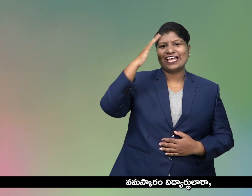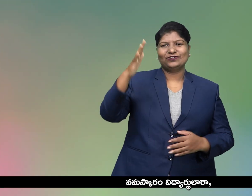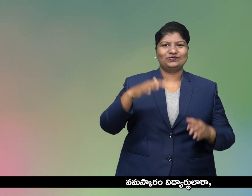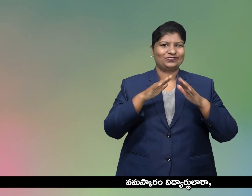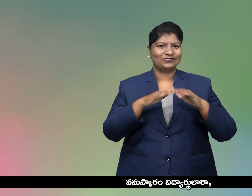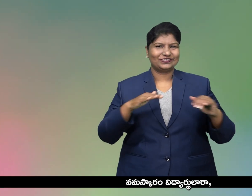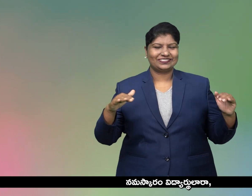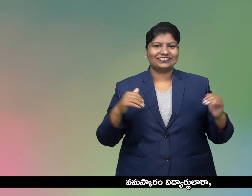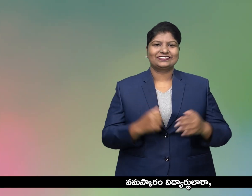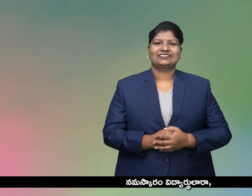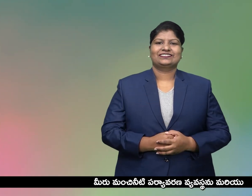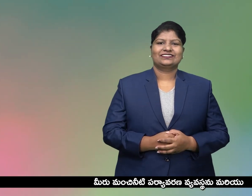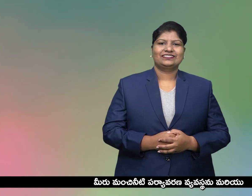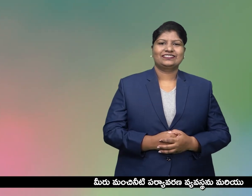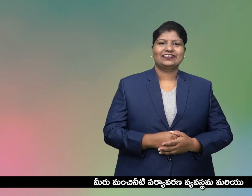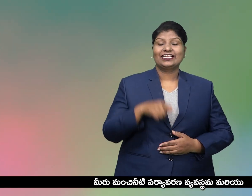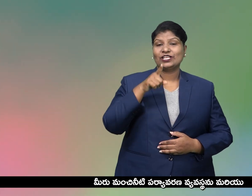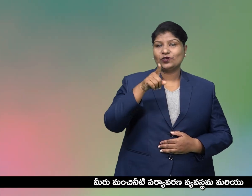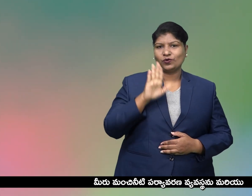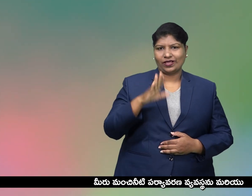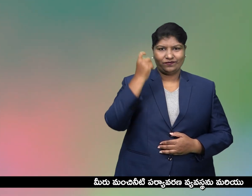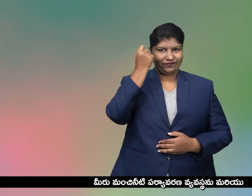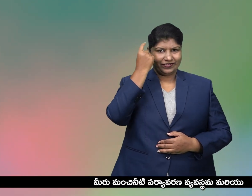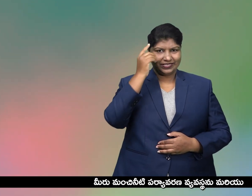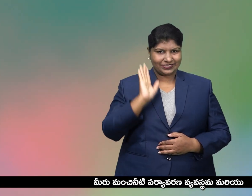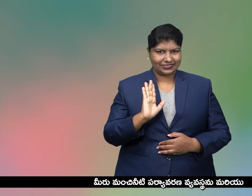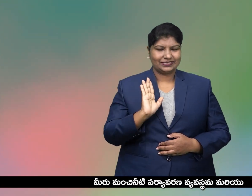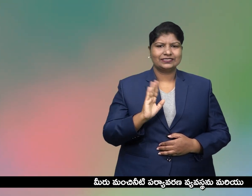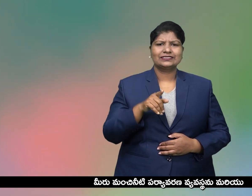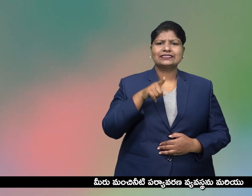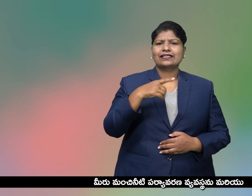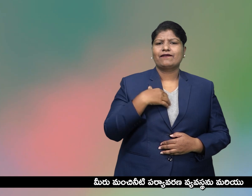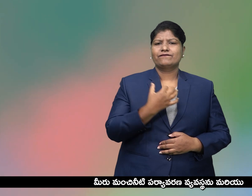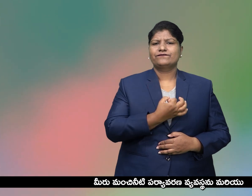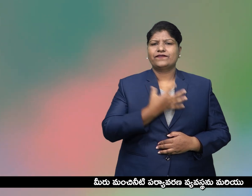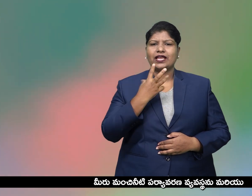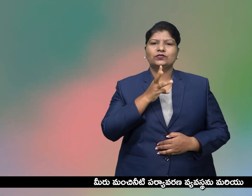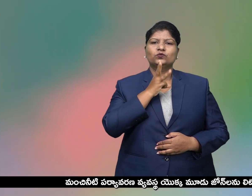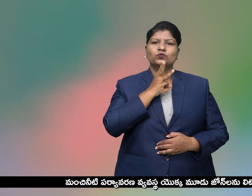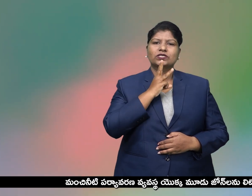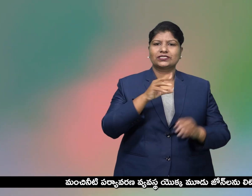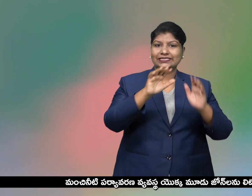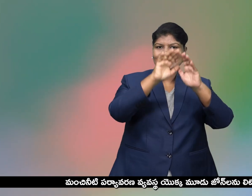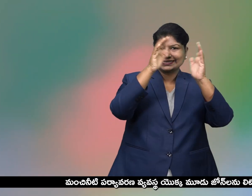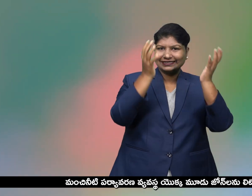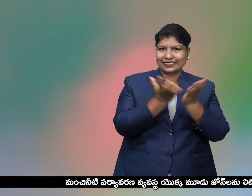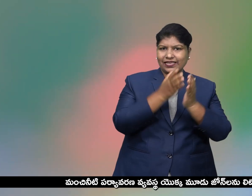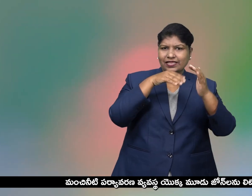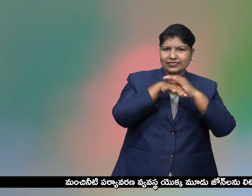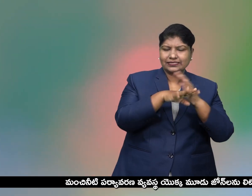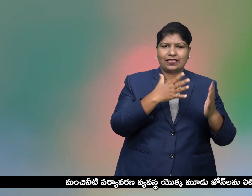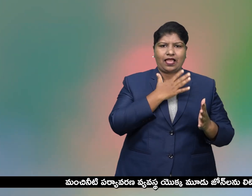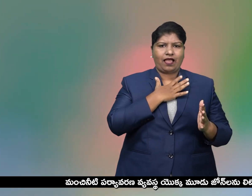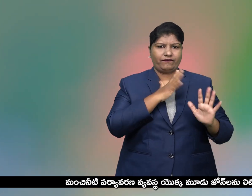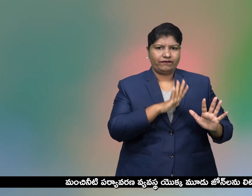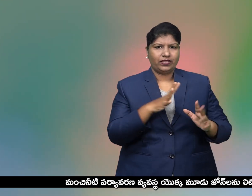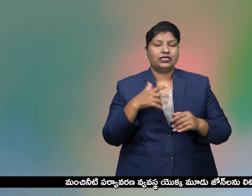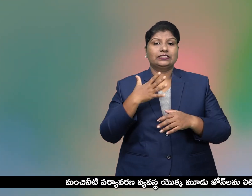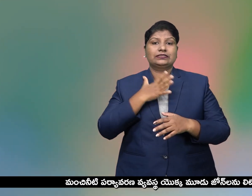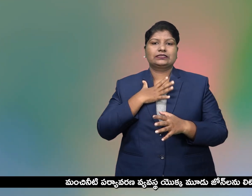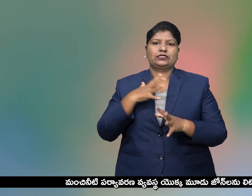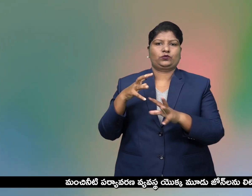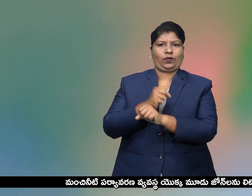నమస్కారం విద్యార్థులారా! మీరు మంచినీటి పర్యావరణ వ్యవస్థను మరియు మంచినీటి పర్యావరణ వ్యవస్థ